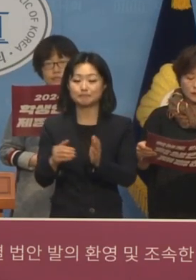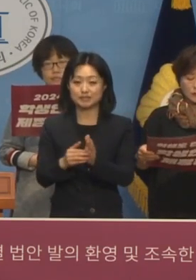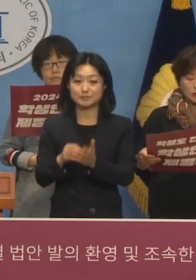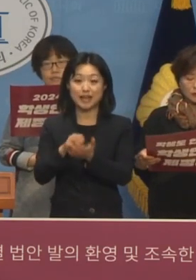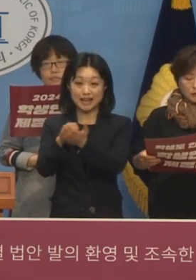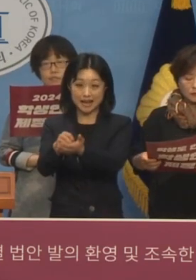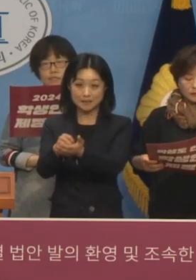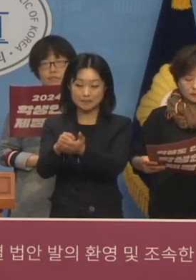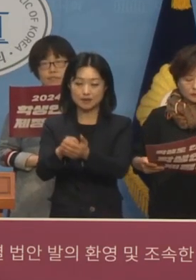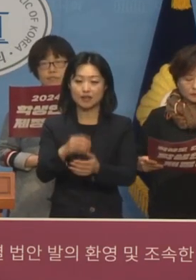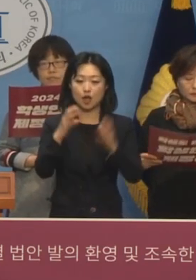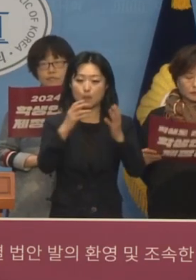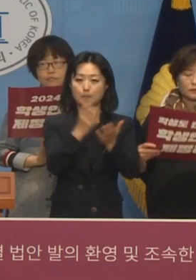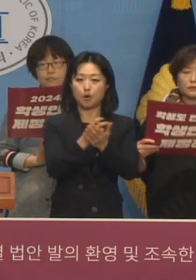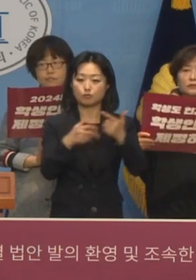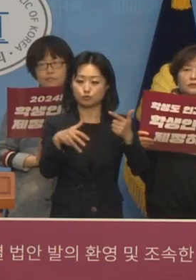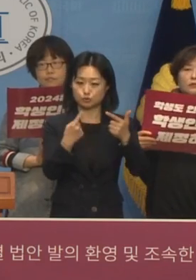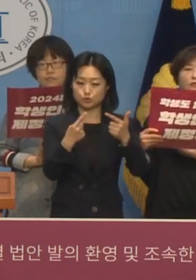의하면